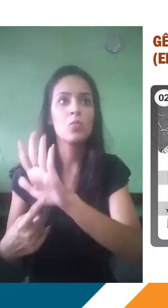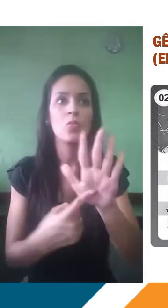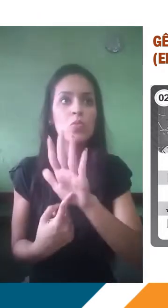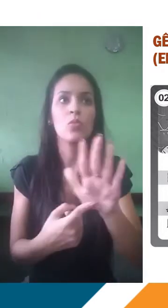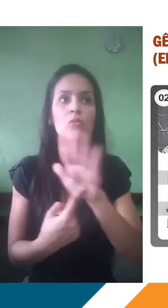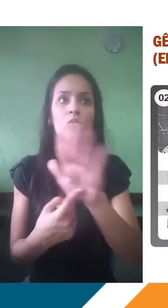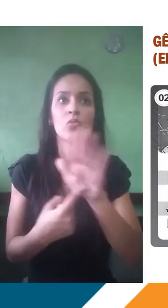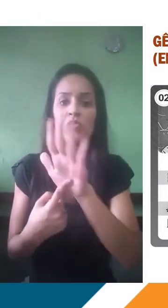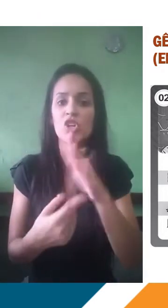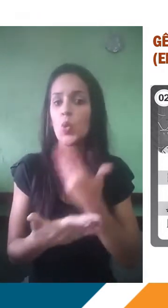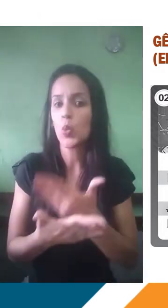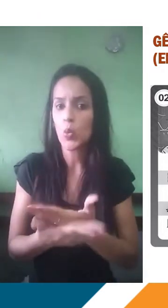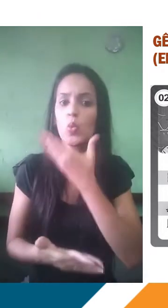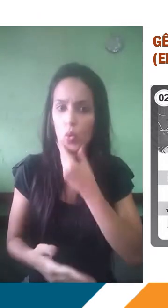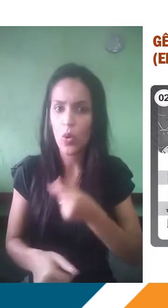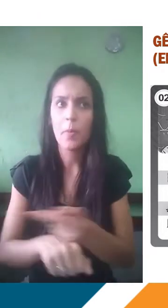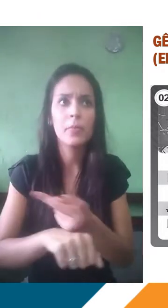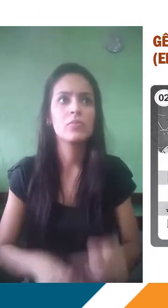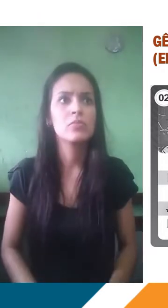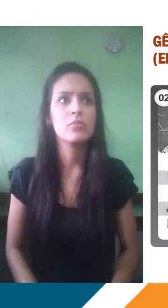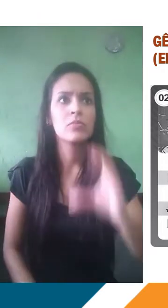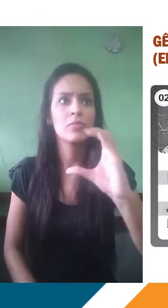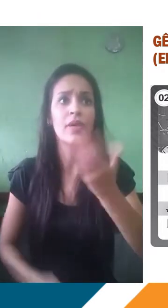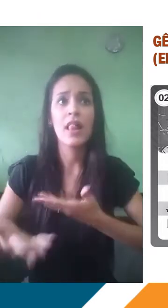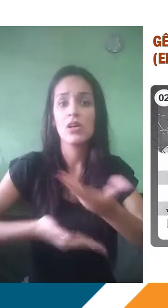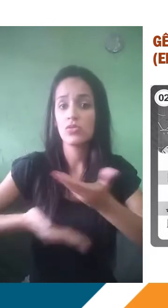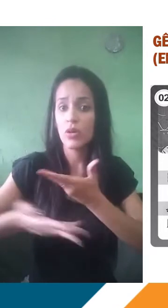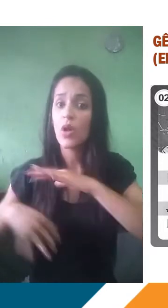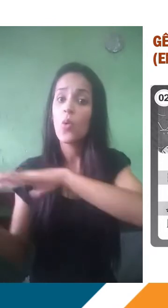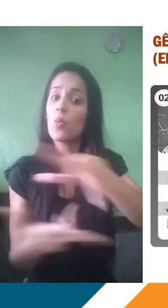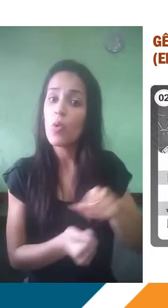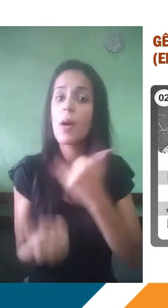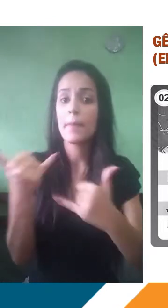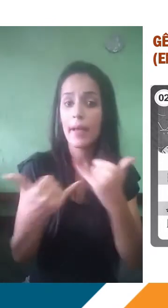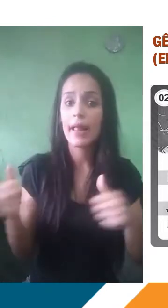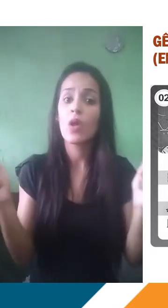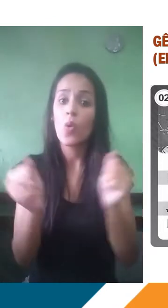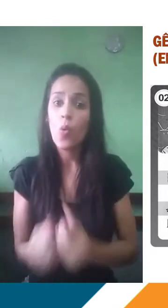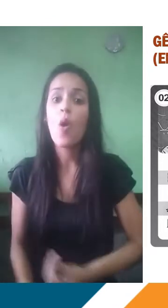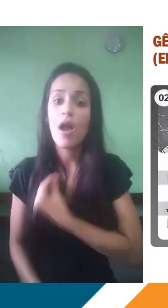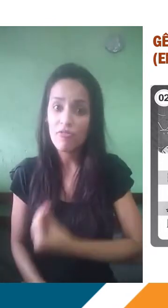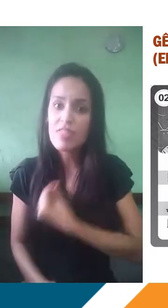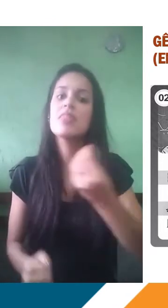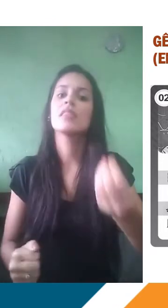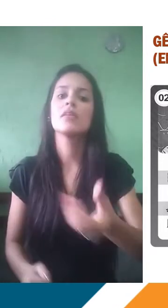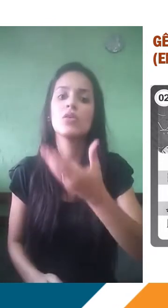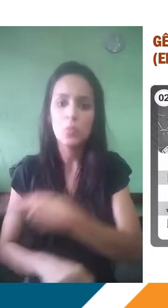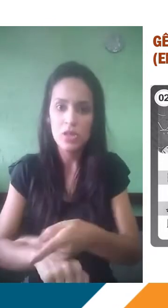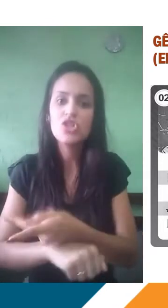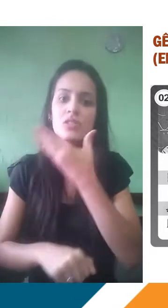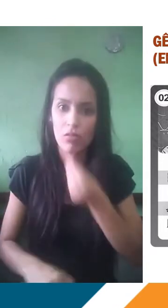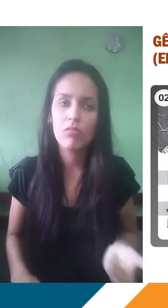C. Relacionar o universo lúdico a informações biográficas Letra D. Especificar as contribuições mais conhecidas do